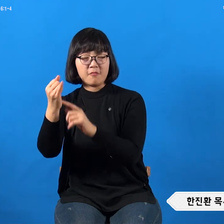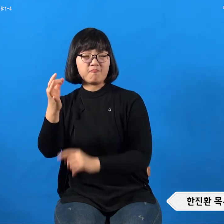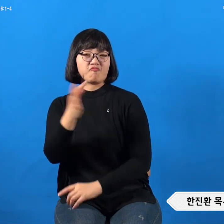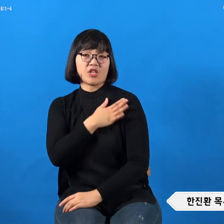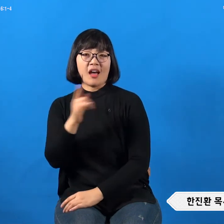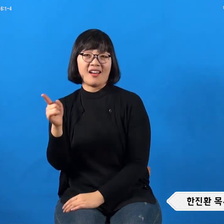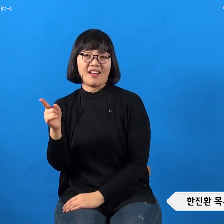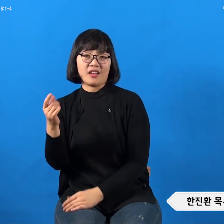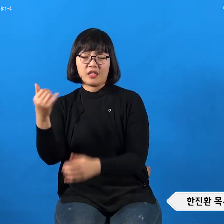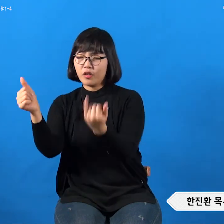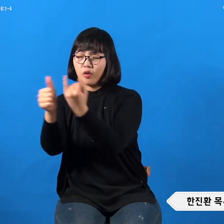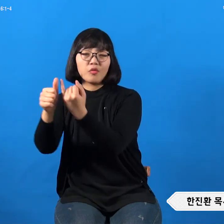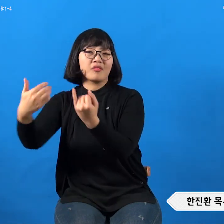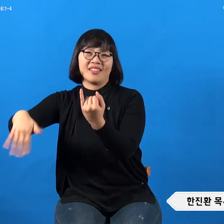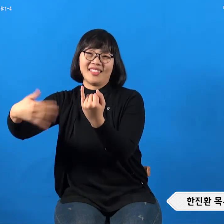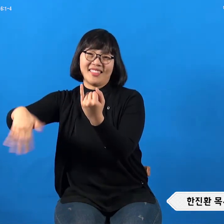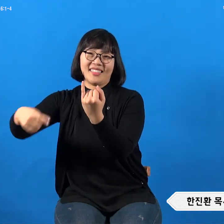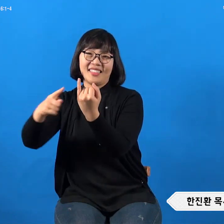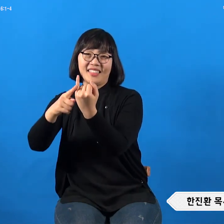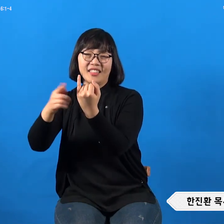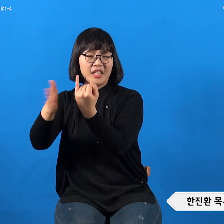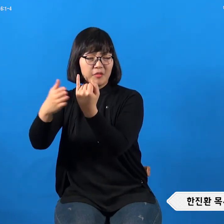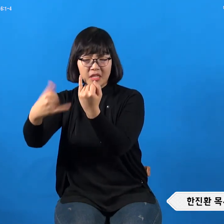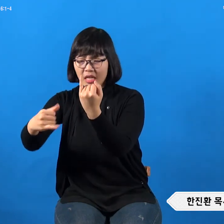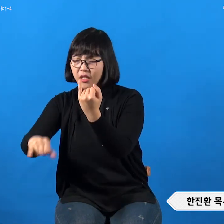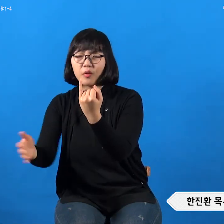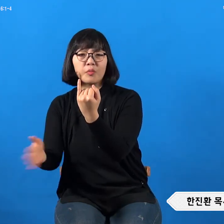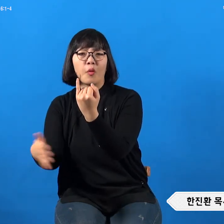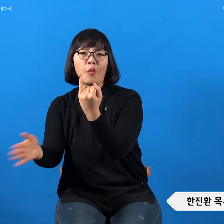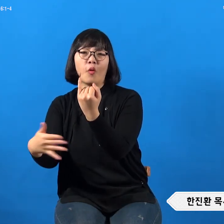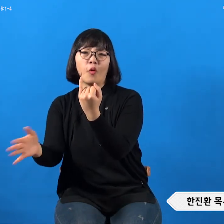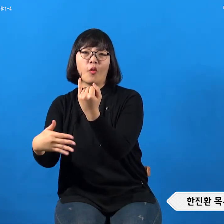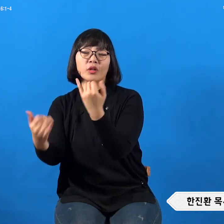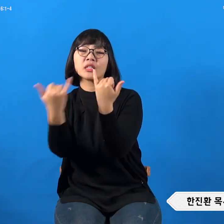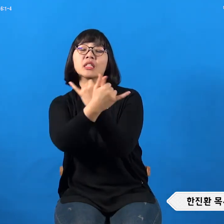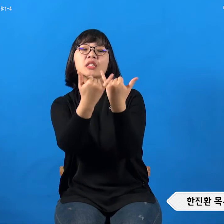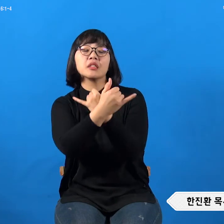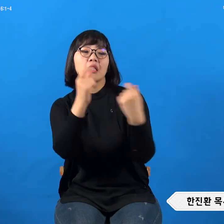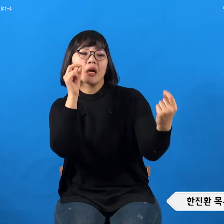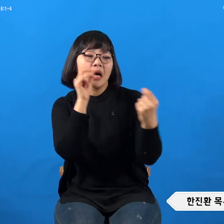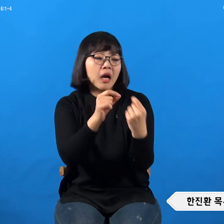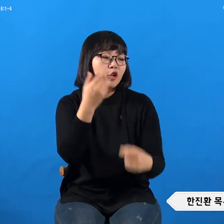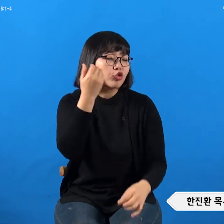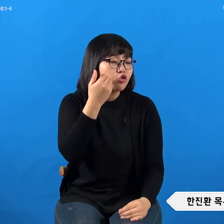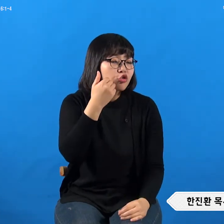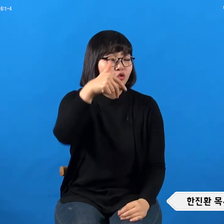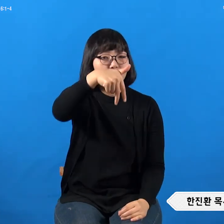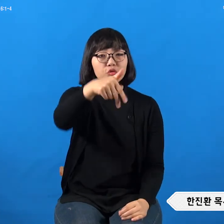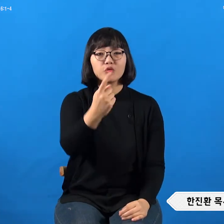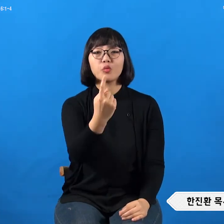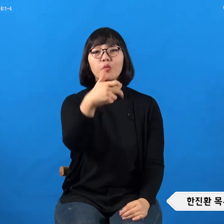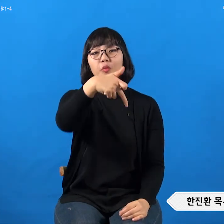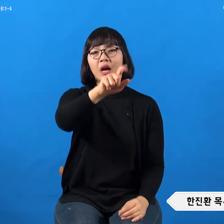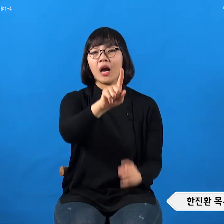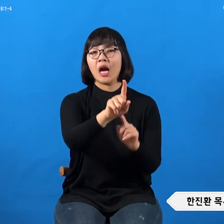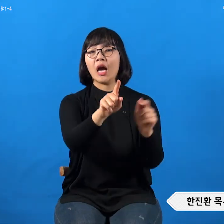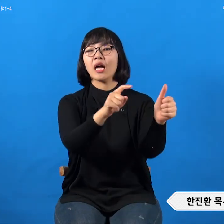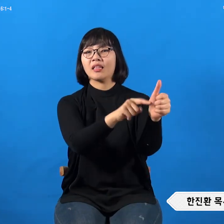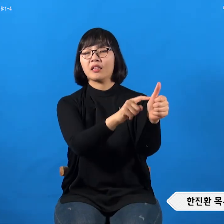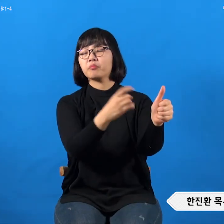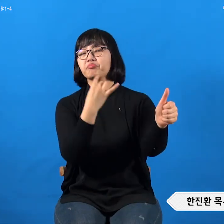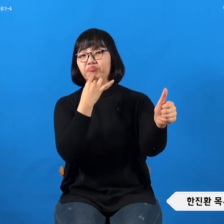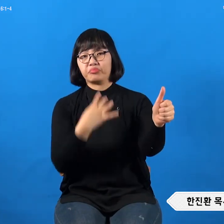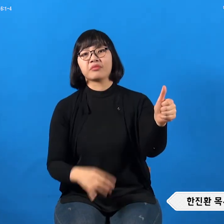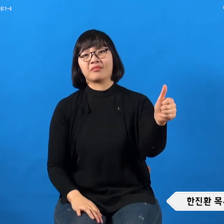유산을 물려줄 자녀가 없습니다. 유산 물려줄 제일 가까운 친척이라고는 조카 한 사람밖에 없습니다. 그